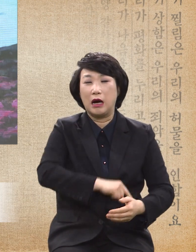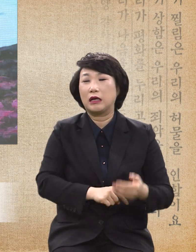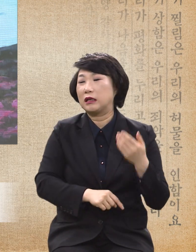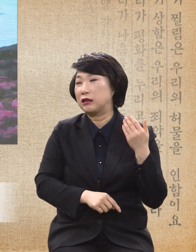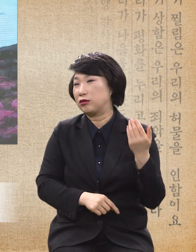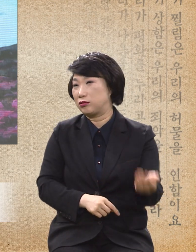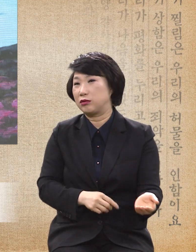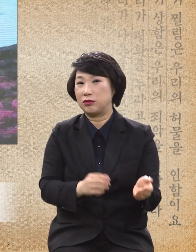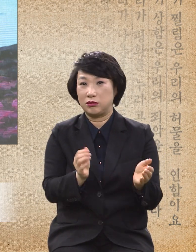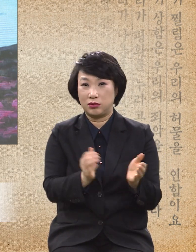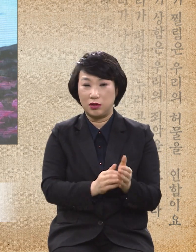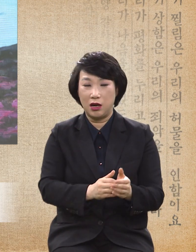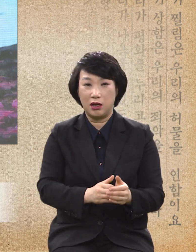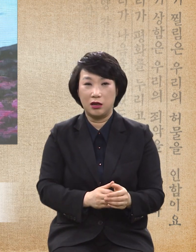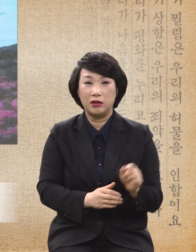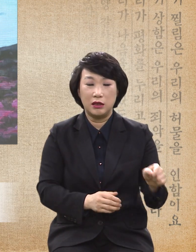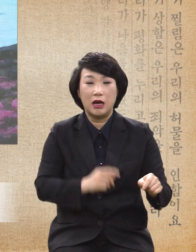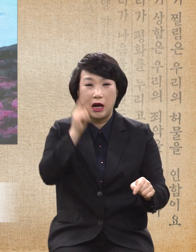가증하는 것을